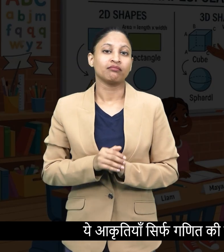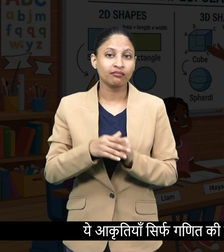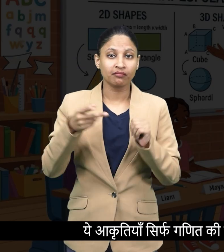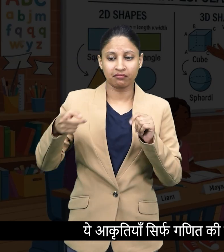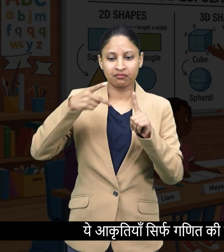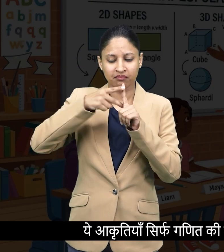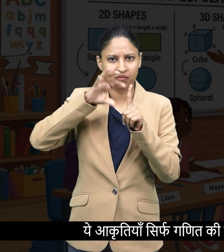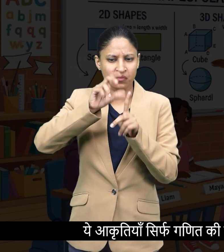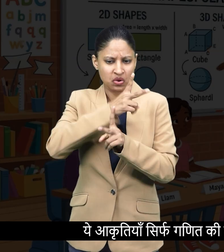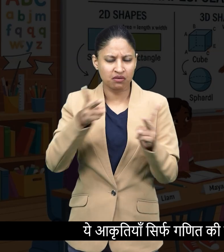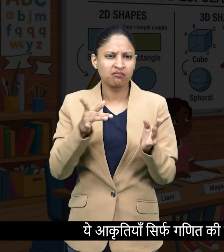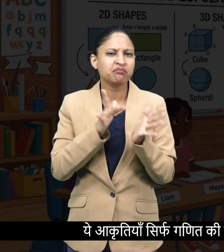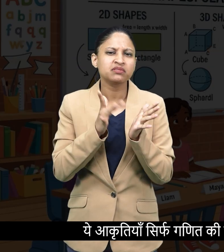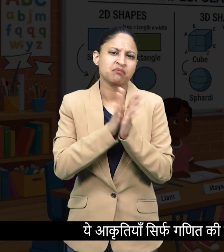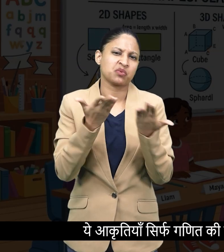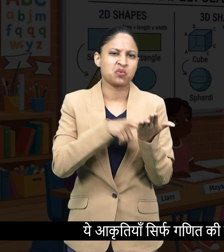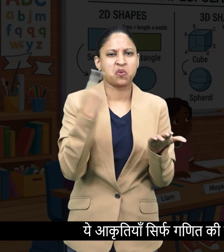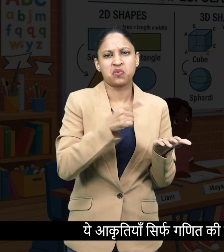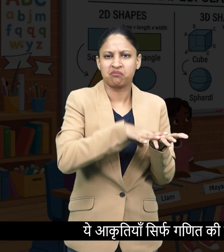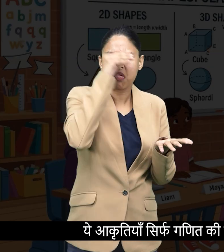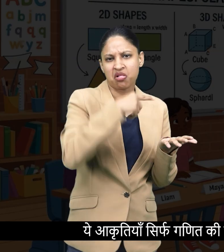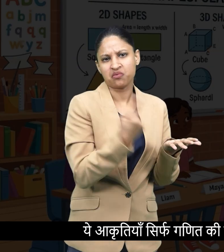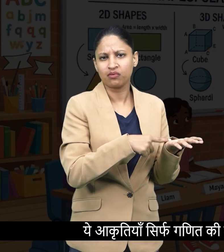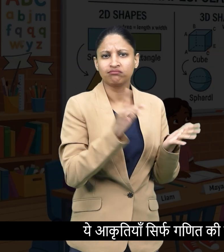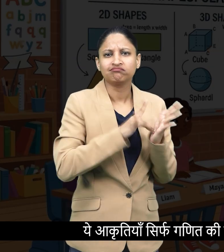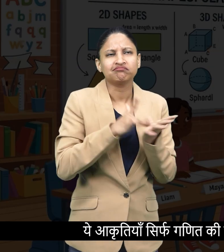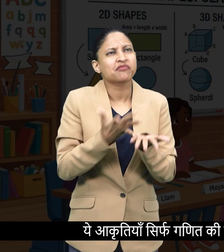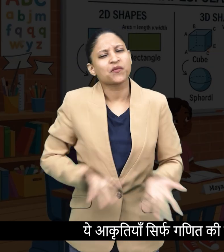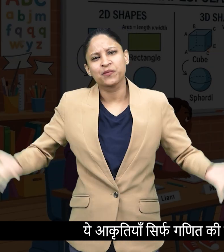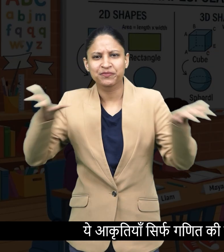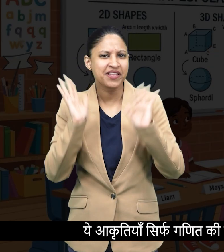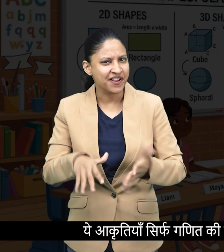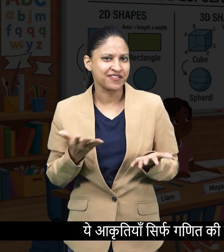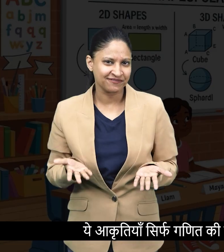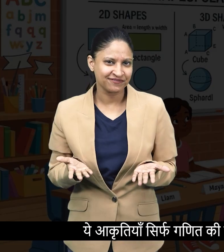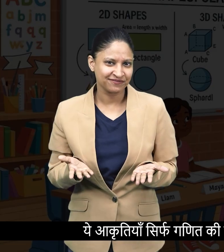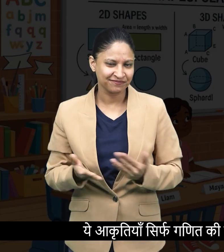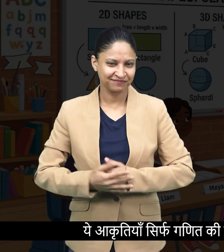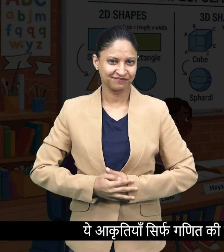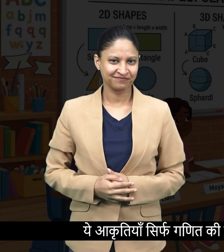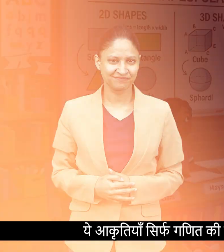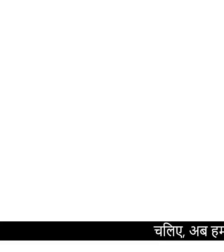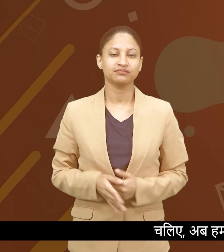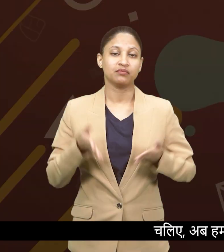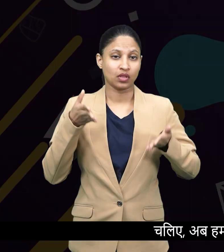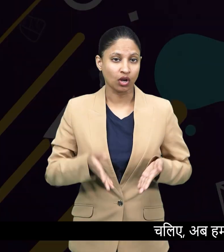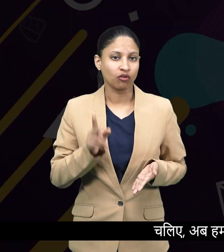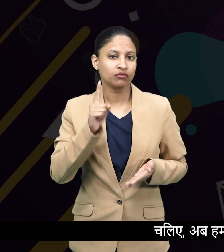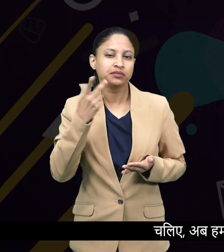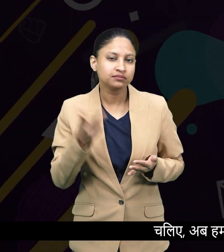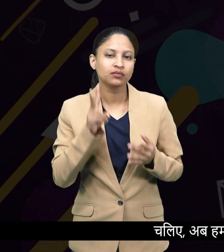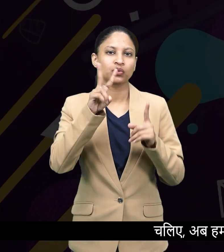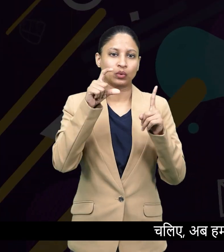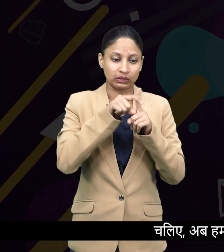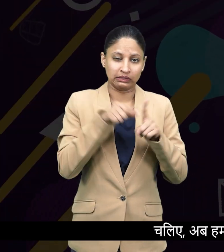ये आकृतियाँ सिर्फ गणित की पुस्तकों में ही नहीं है, ये हमारे सर्वत्र उपस्थित है। चलिए